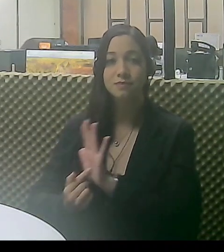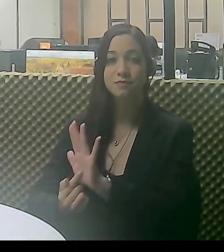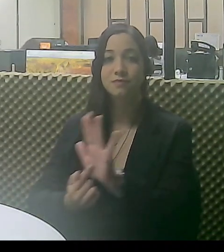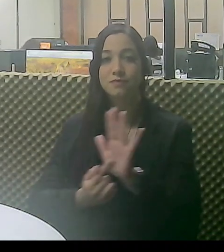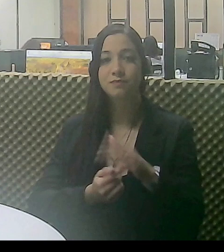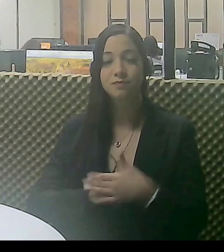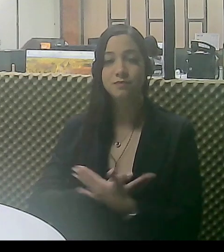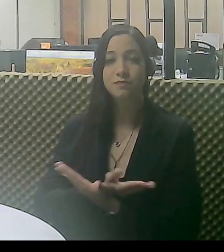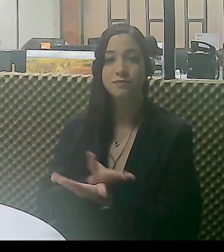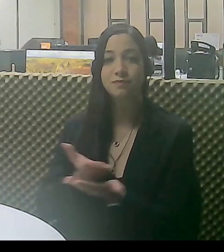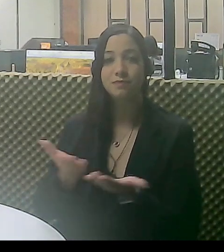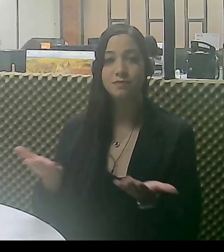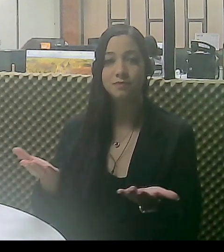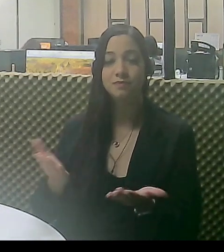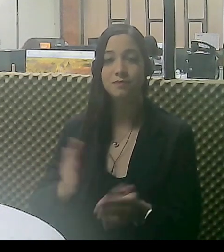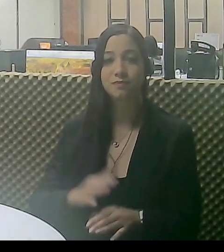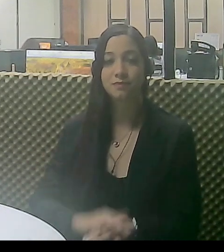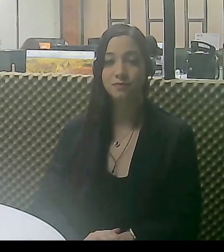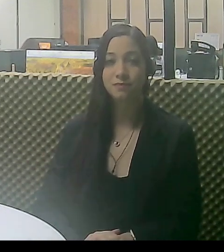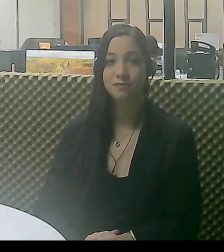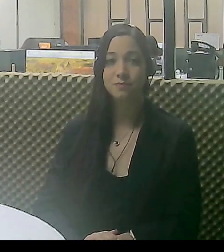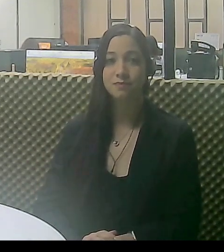Uberlândia no ar pra você!